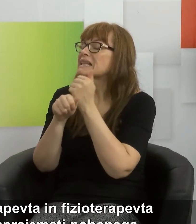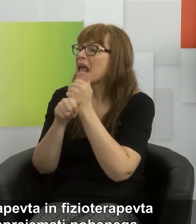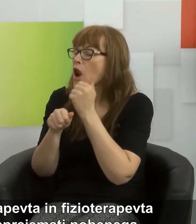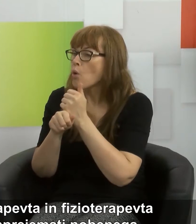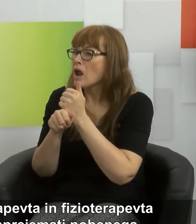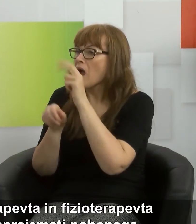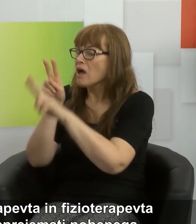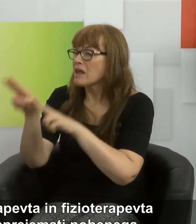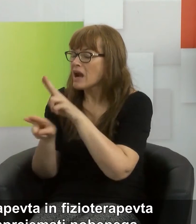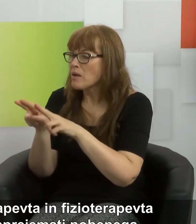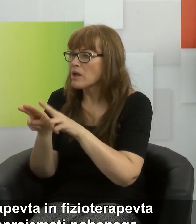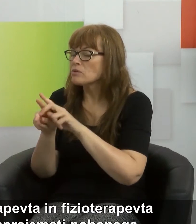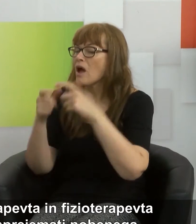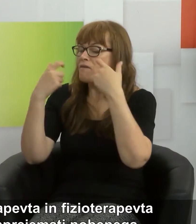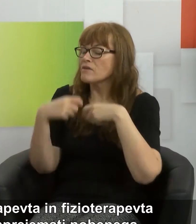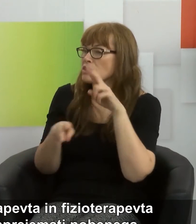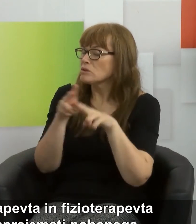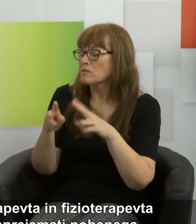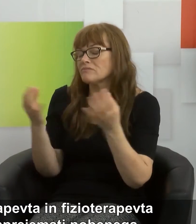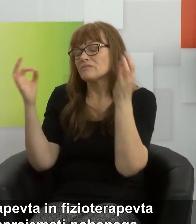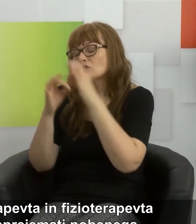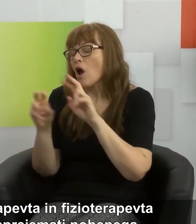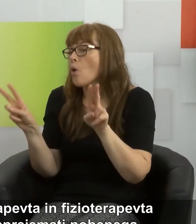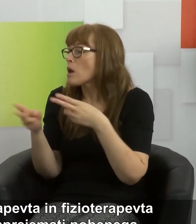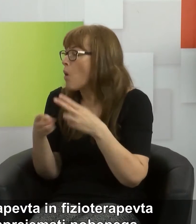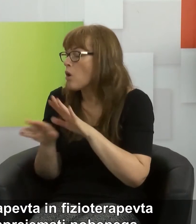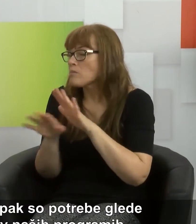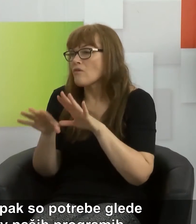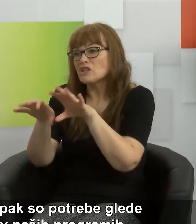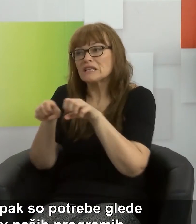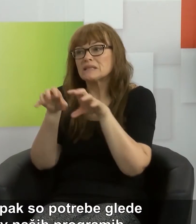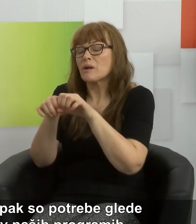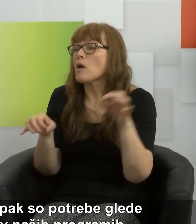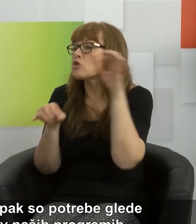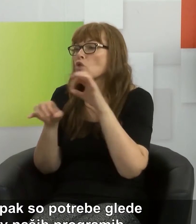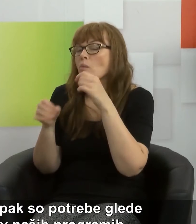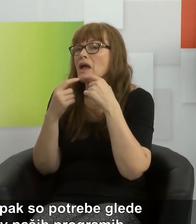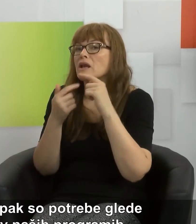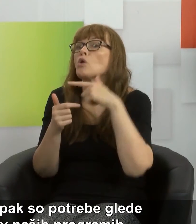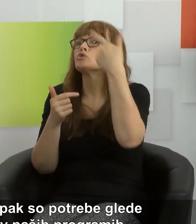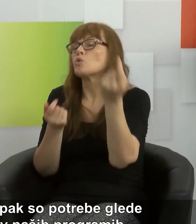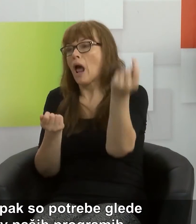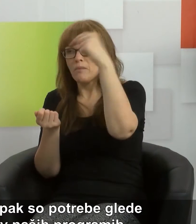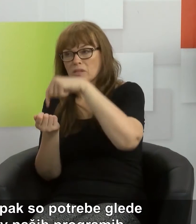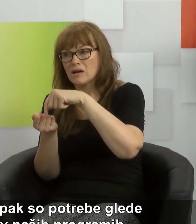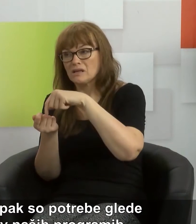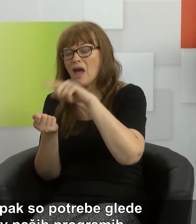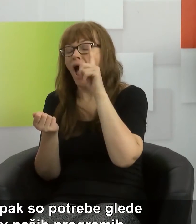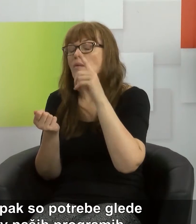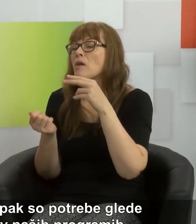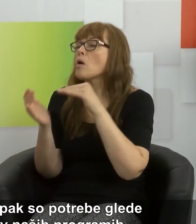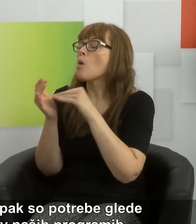fizioterapevta pa žal ne moremo več sprejemati nobenega, ki prihaja od zunaj, ampak so potrebe glede